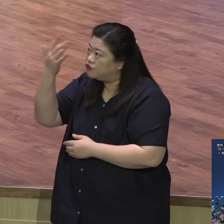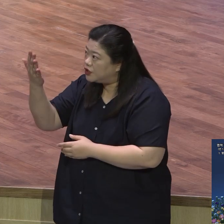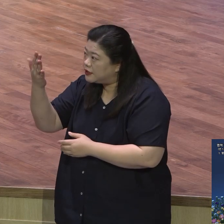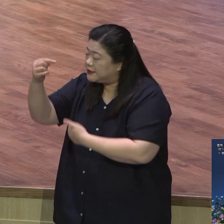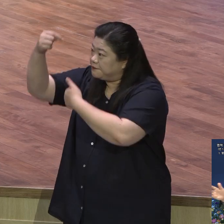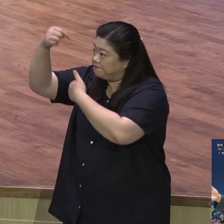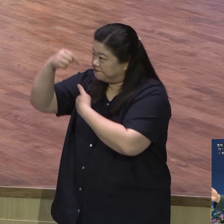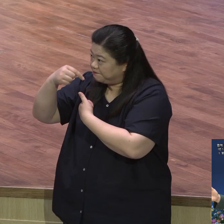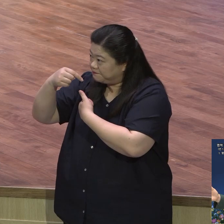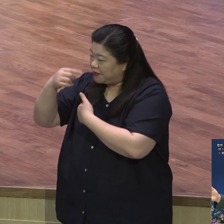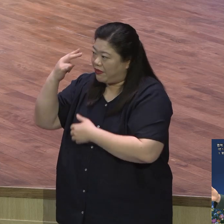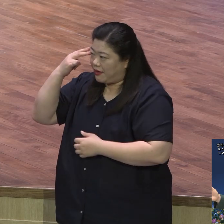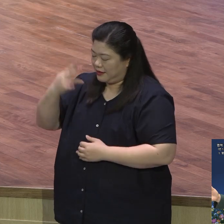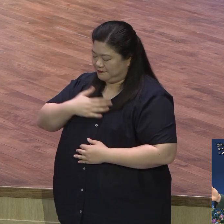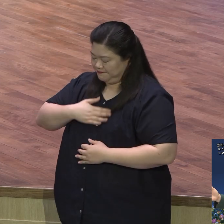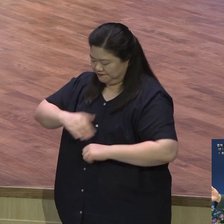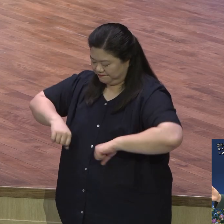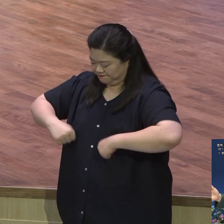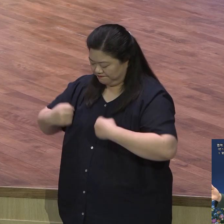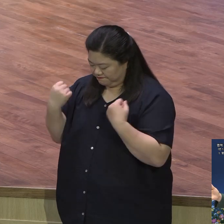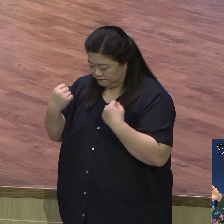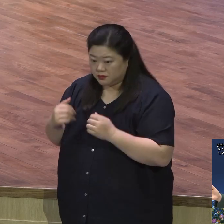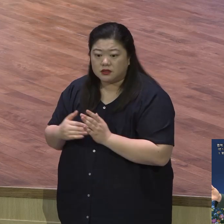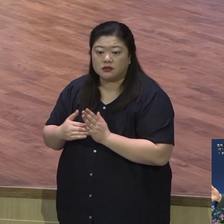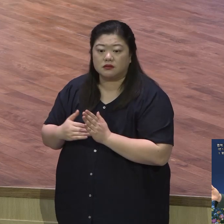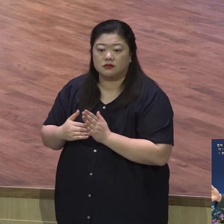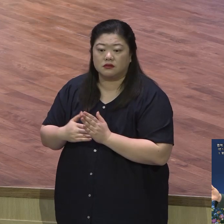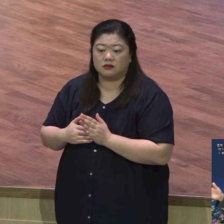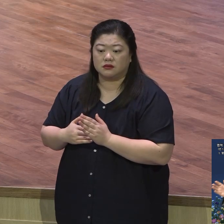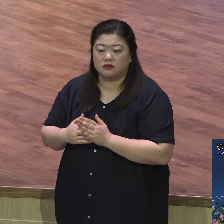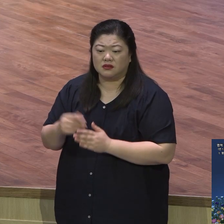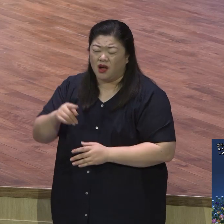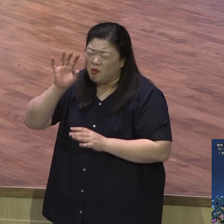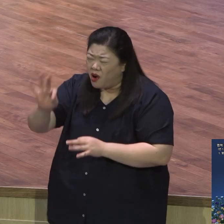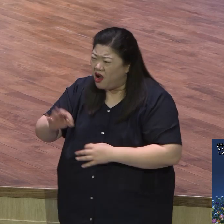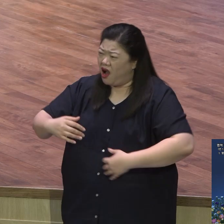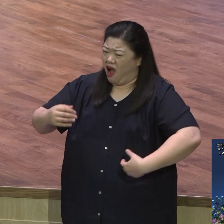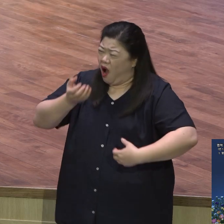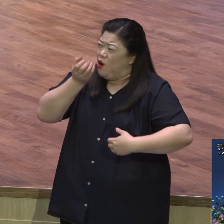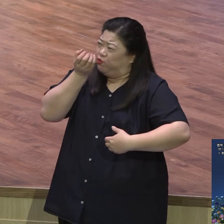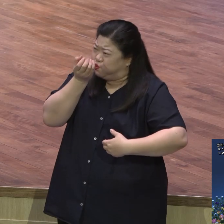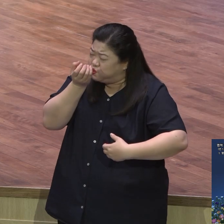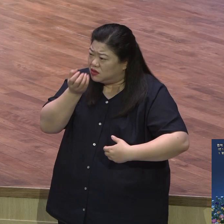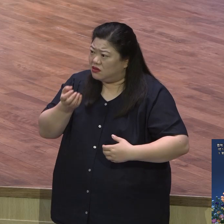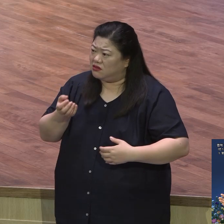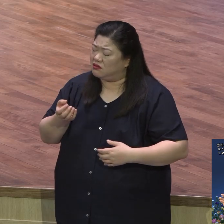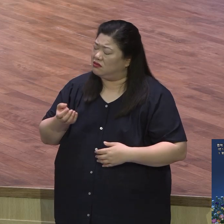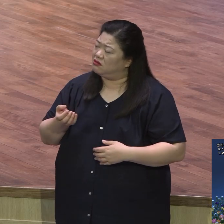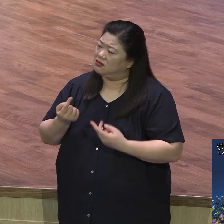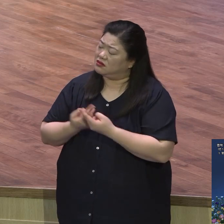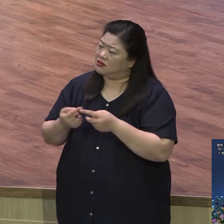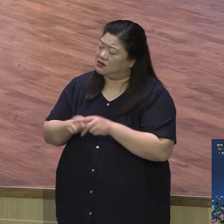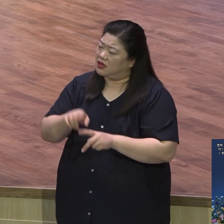그대로 따라가세요. 상식적으로 이해가 안 돼도 하나님이 말씀한 그대로 그대로 말씀